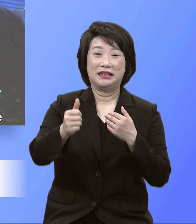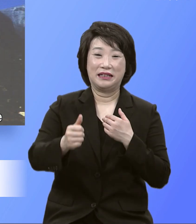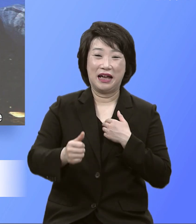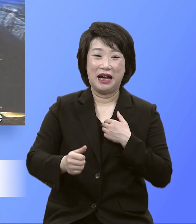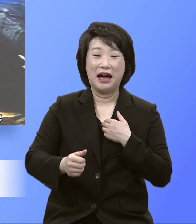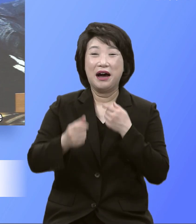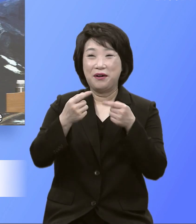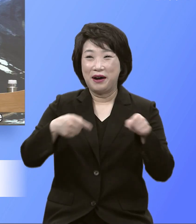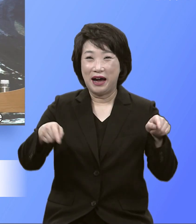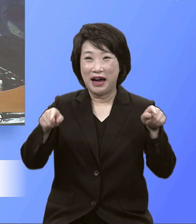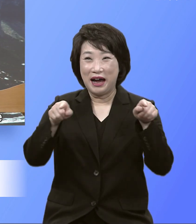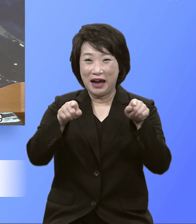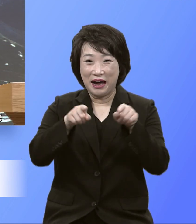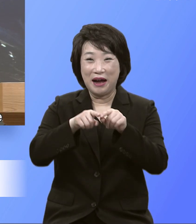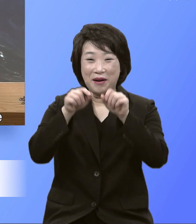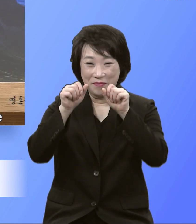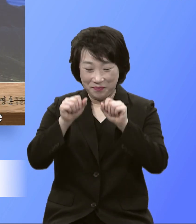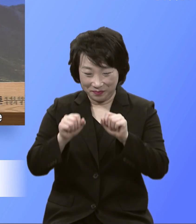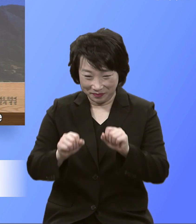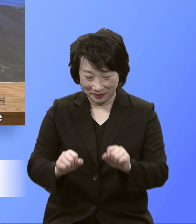아버지,